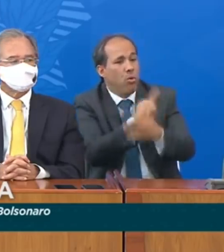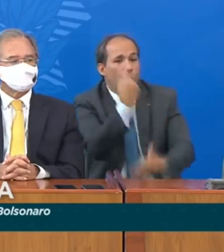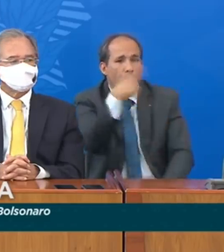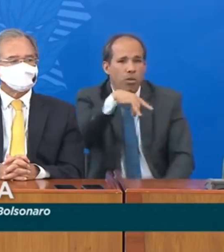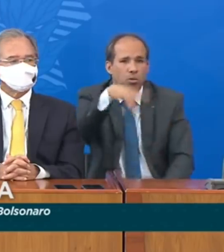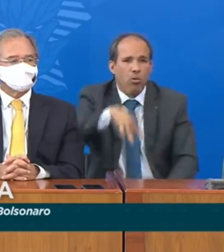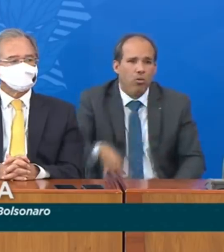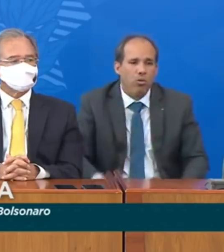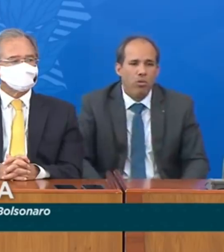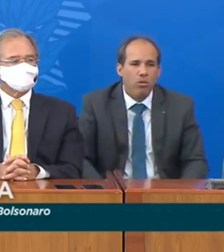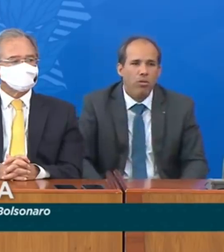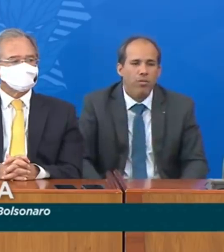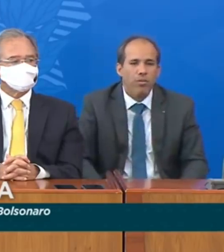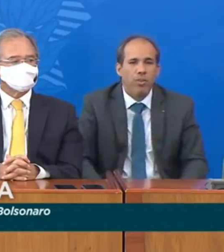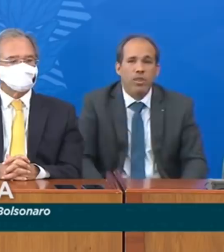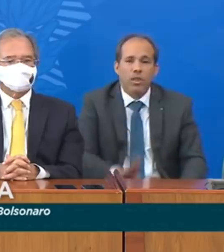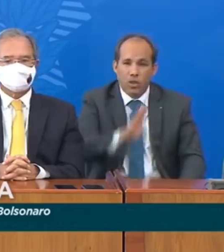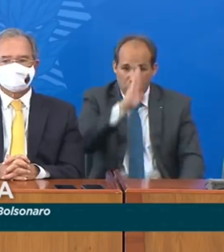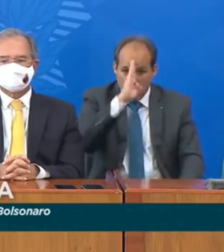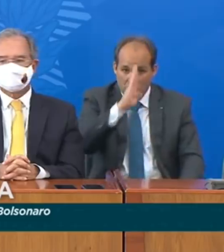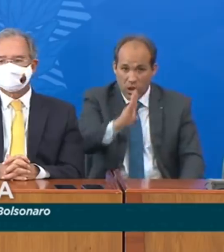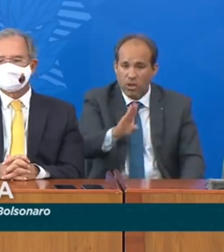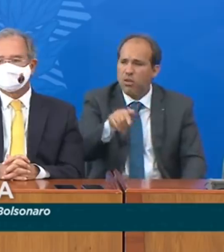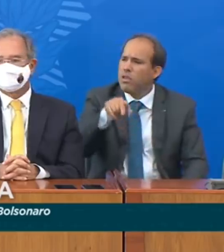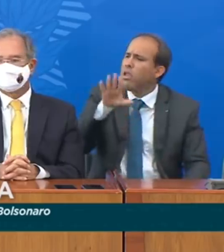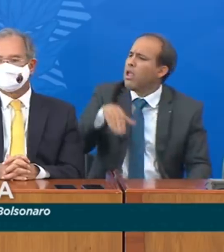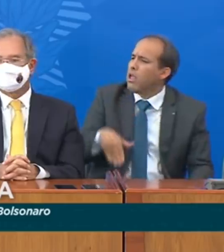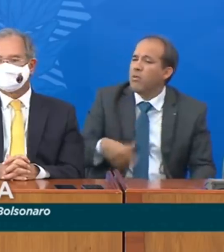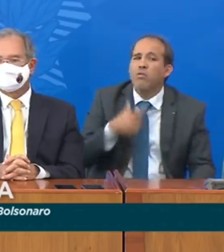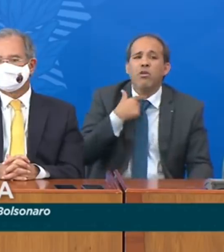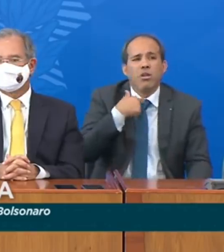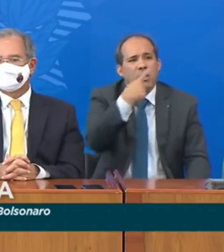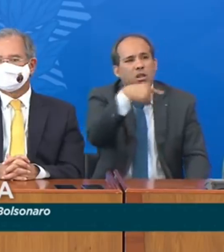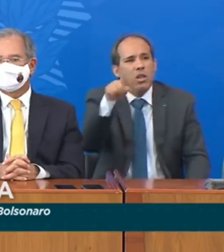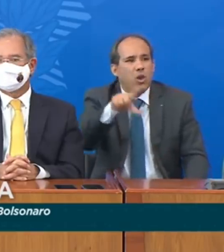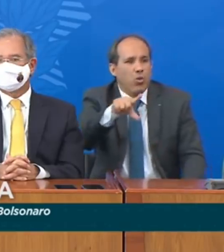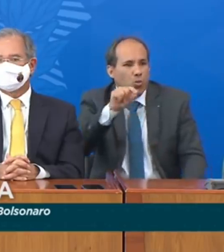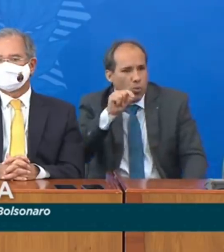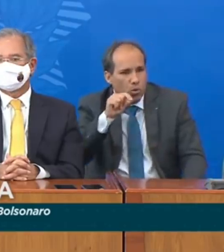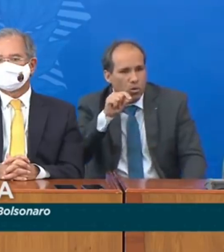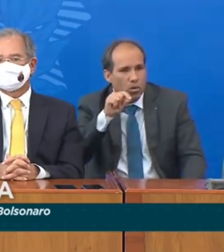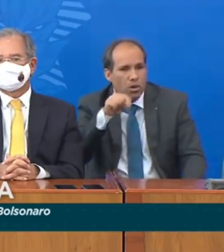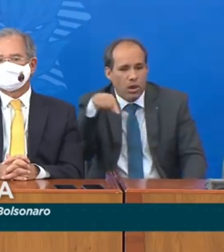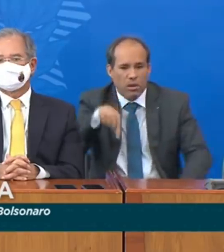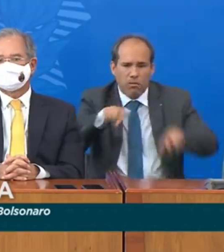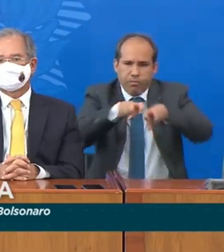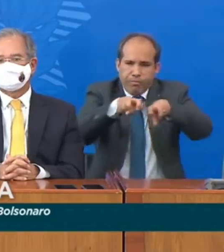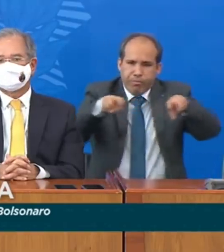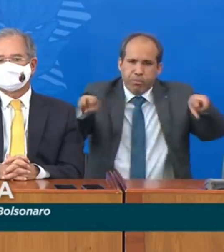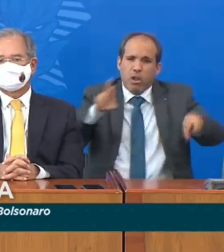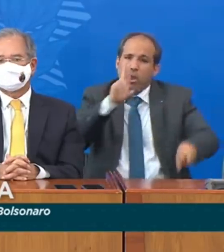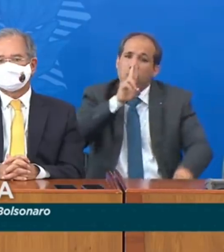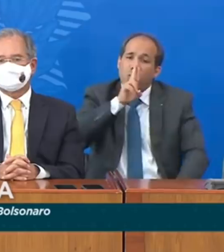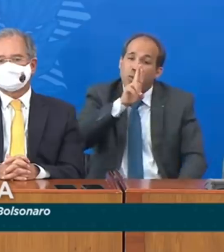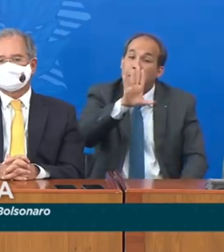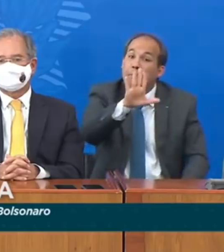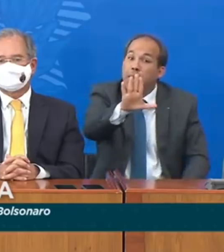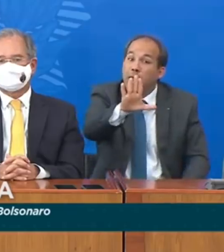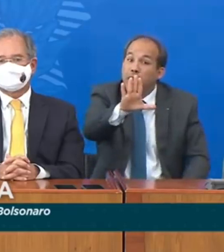pergunta apenas, diretamente a quem ele assim achar melhor aqui nessa mesa, para responder, que